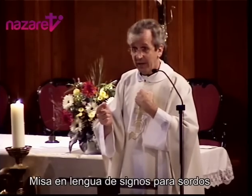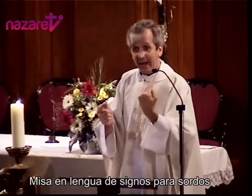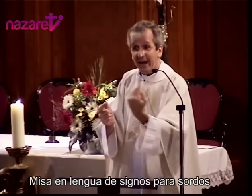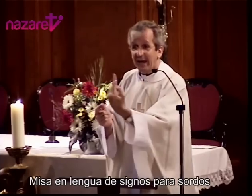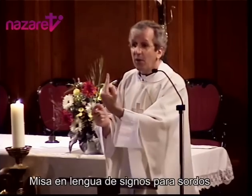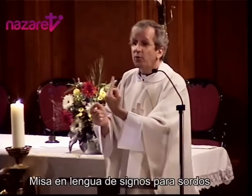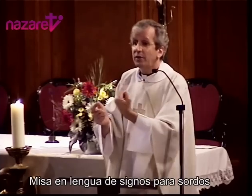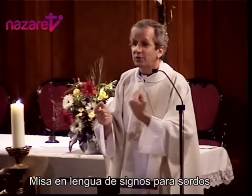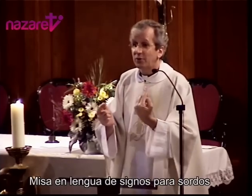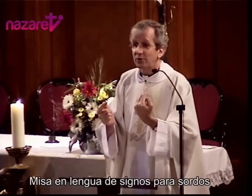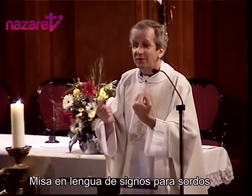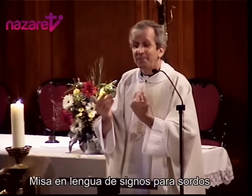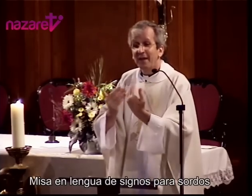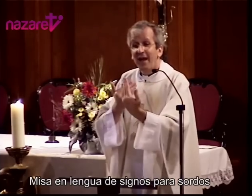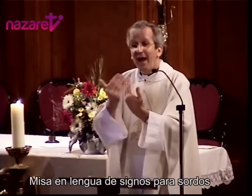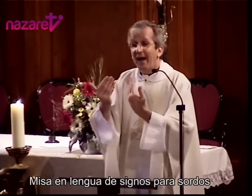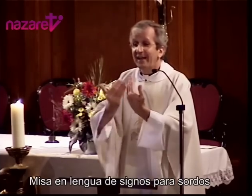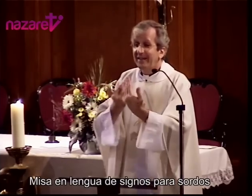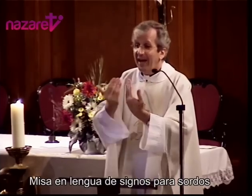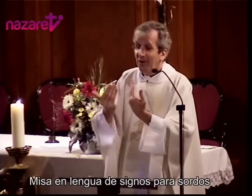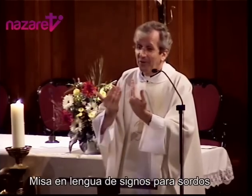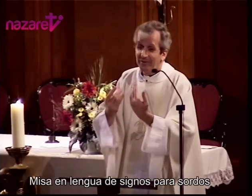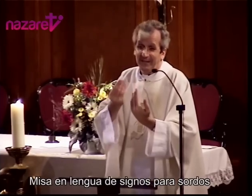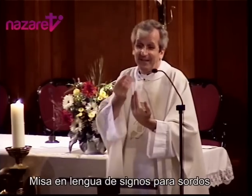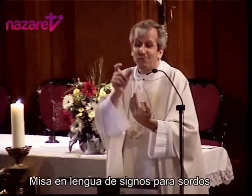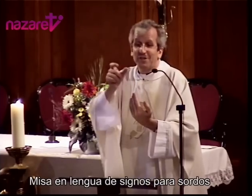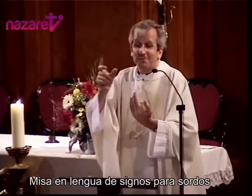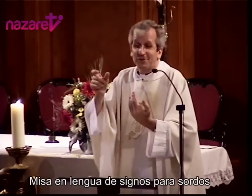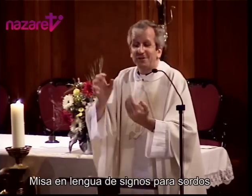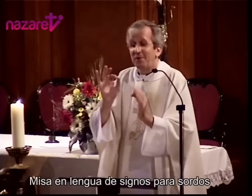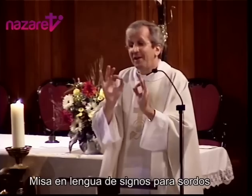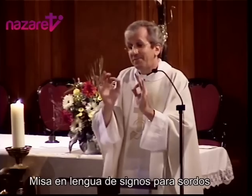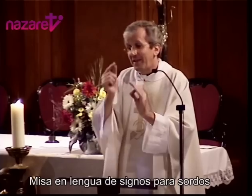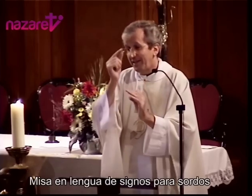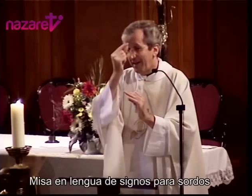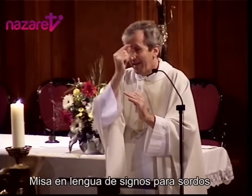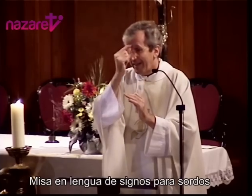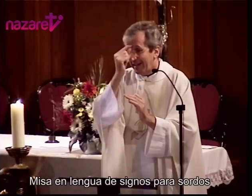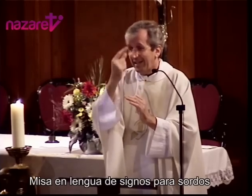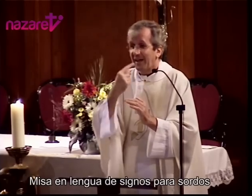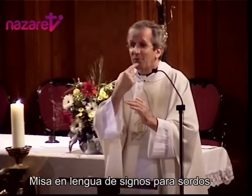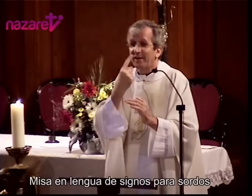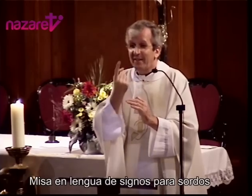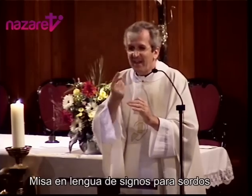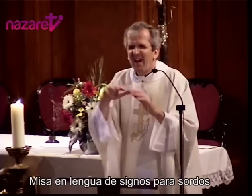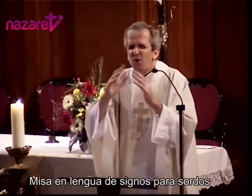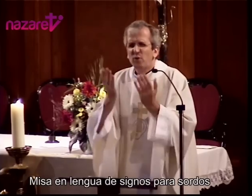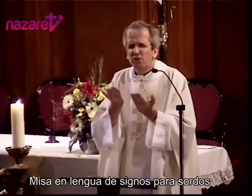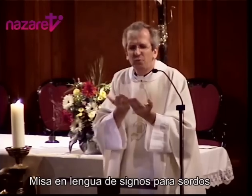en cada uno de nosotros. Aquel diálogo, de muchas personas, en especial dice Teresa de Calcuta, que decía, nuestro mundo,